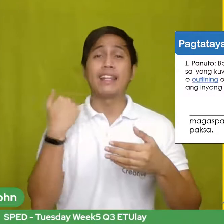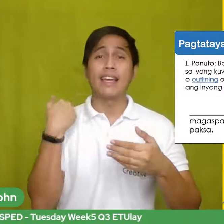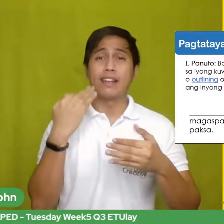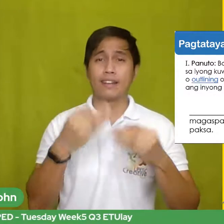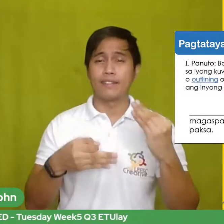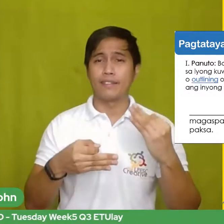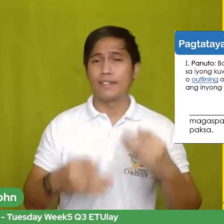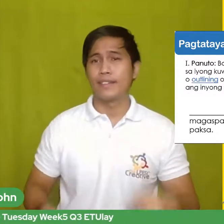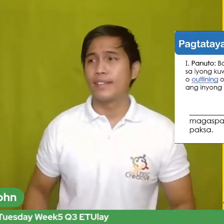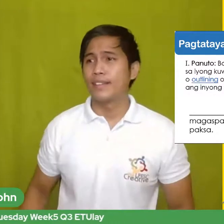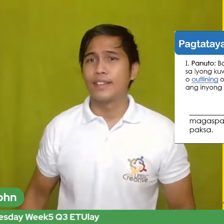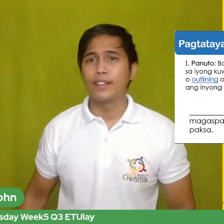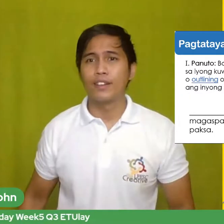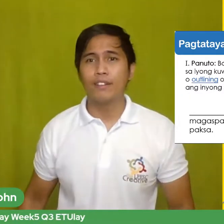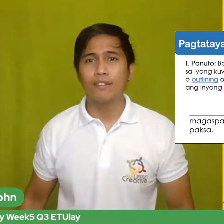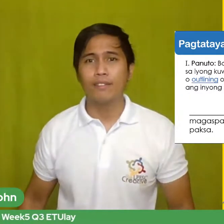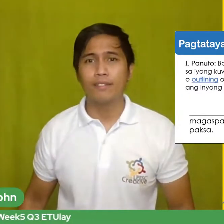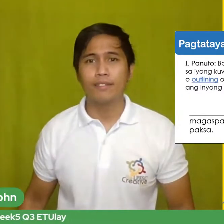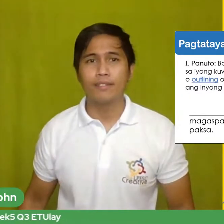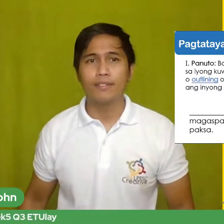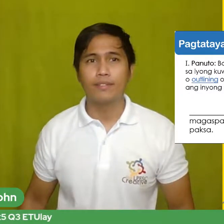final. No?